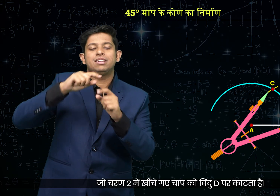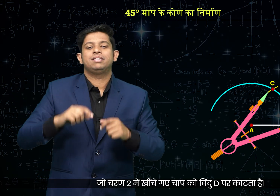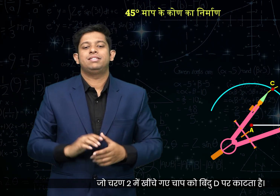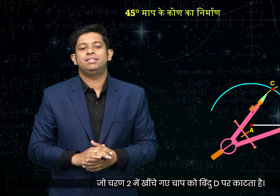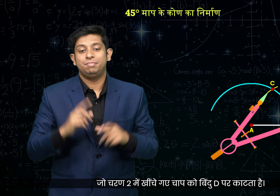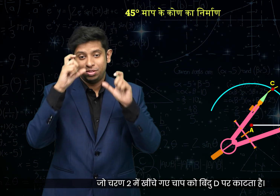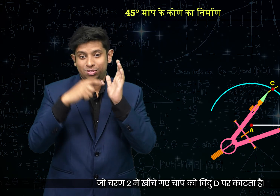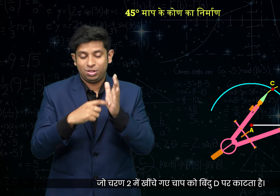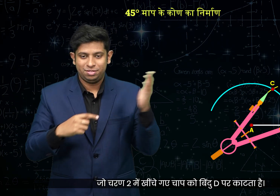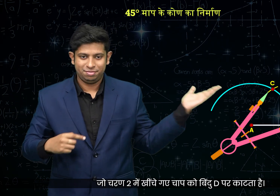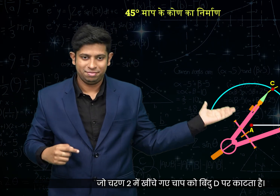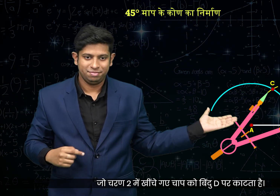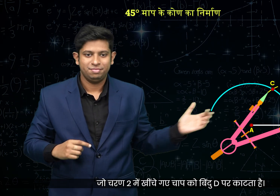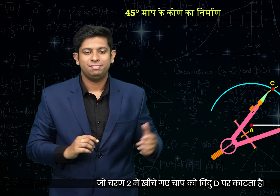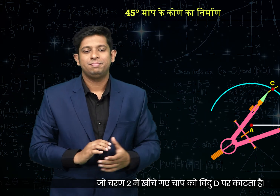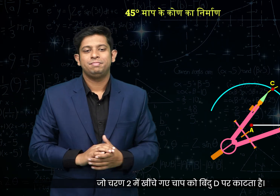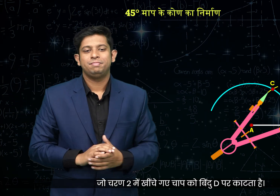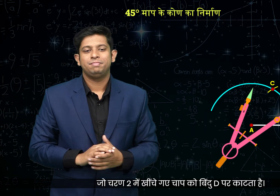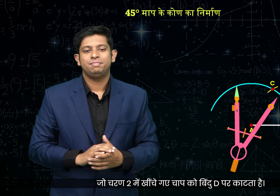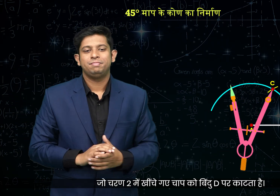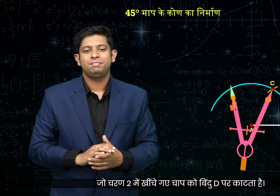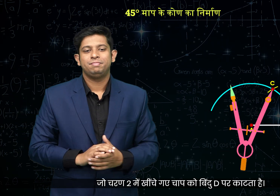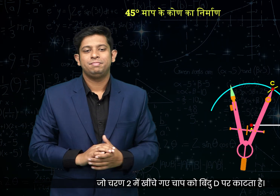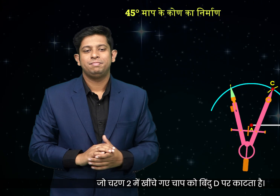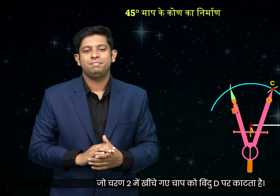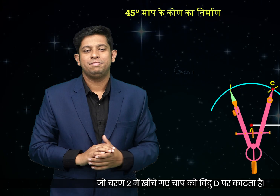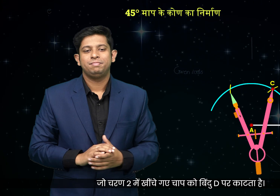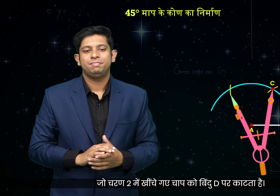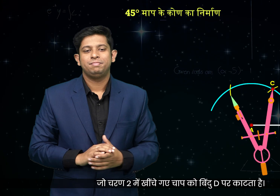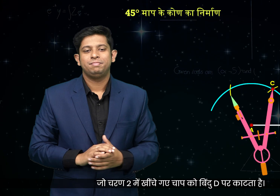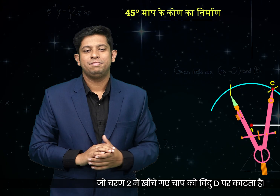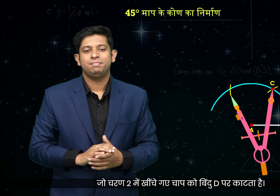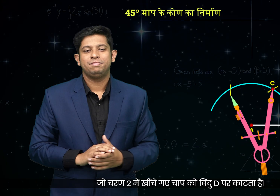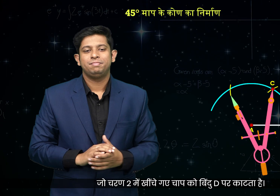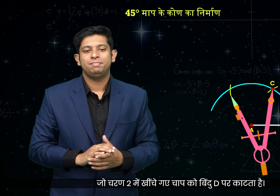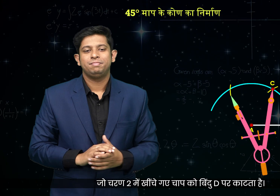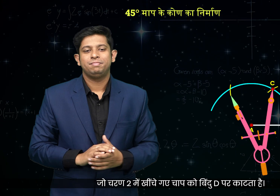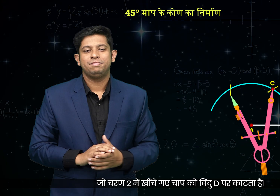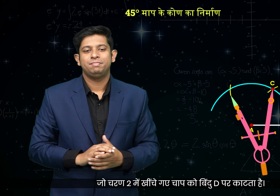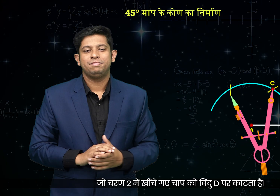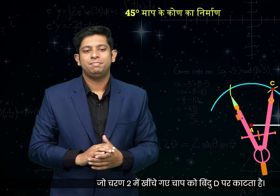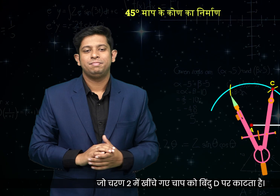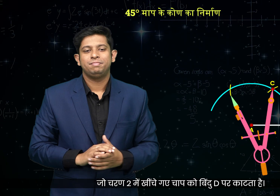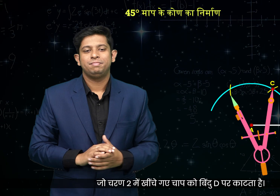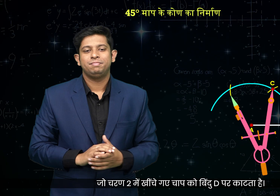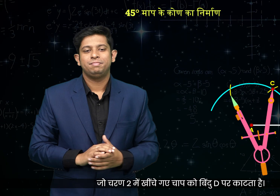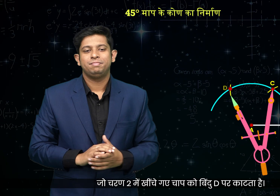जो चरण 2 में खींचे गए छाप को बिंदु D पर काटता है।